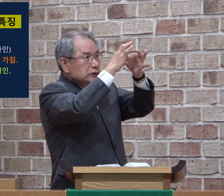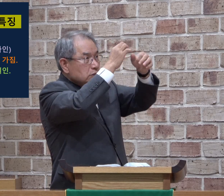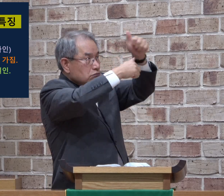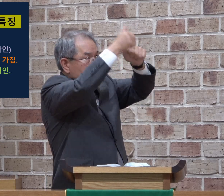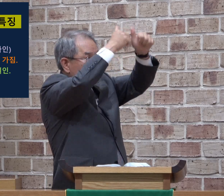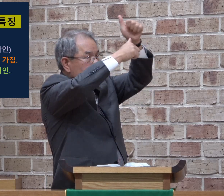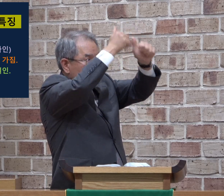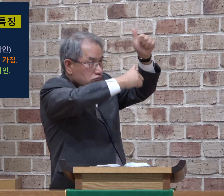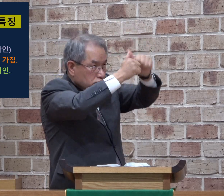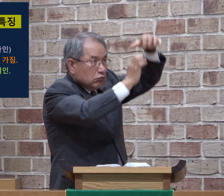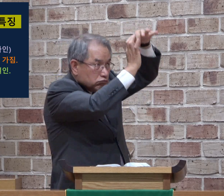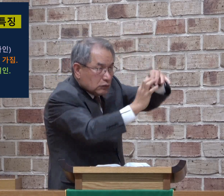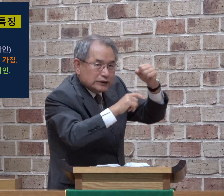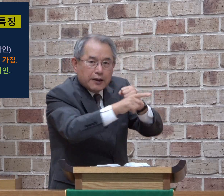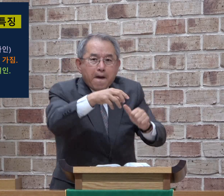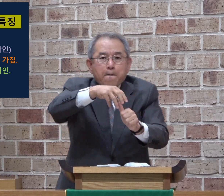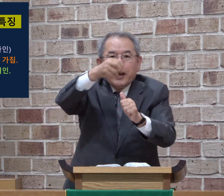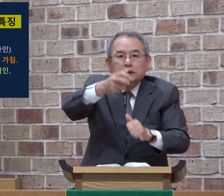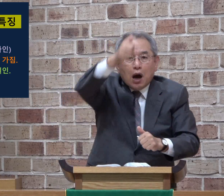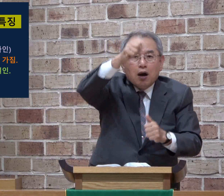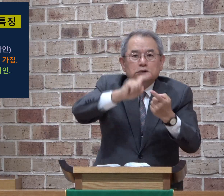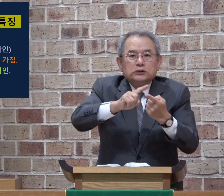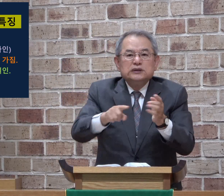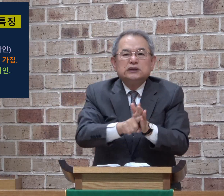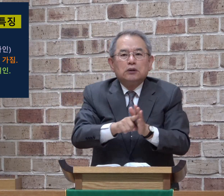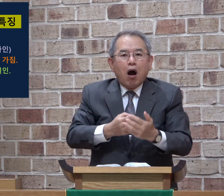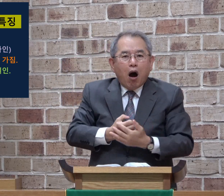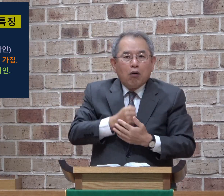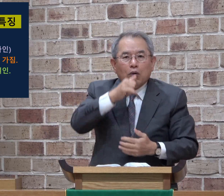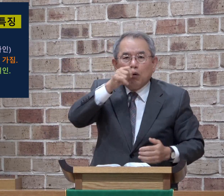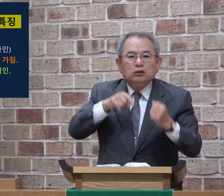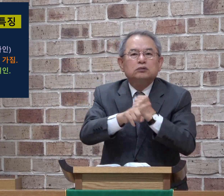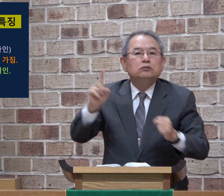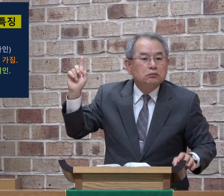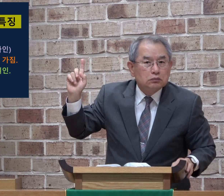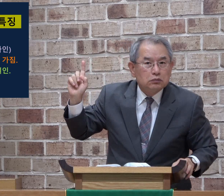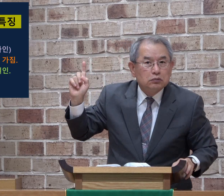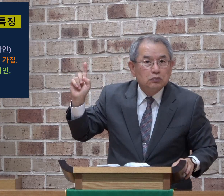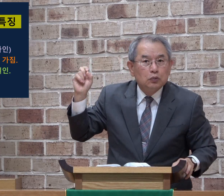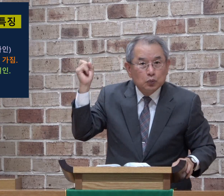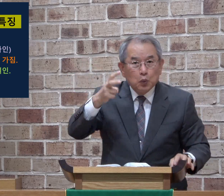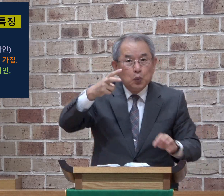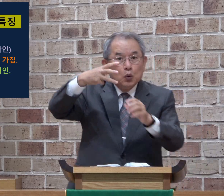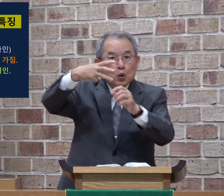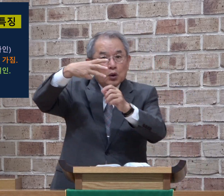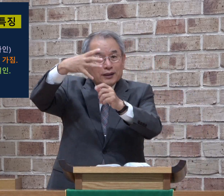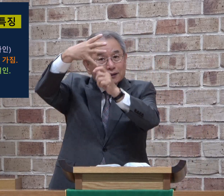다윗의 자손으로 오시는 메시아다. 메시아가 오실 것이라는 신앙을 이미 가지고 있었으며 또한